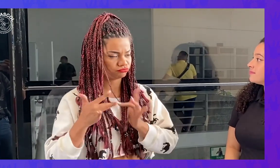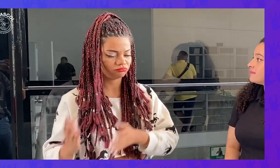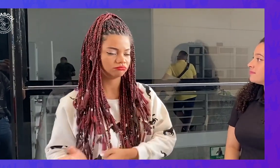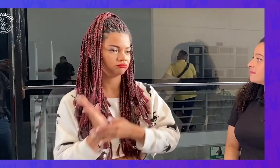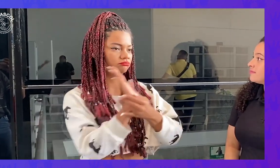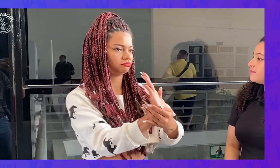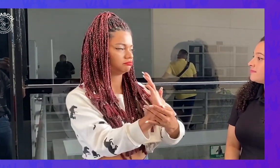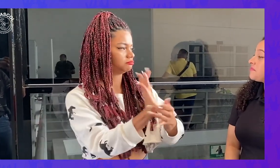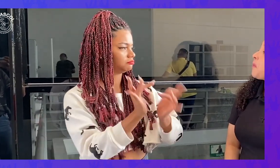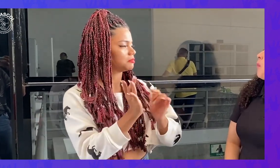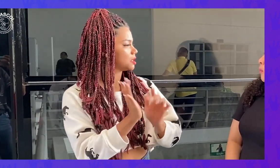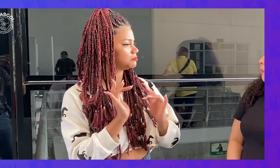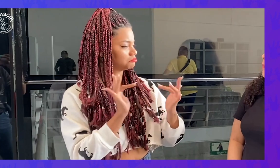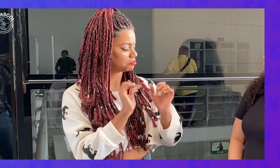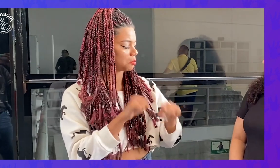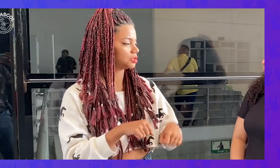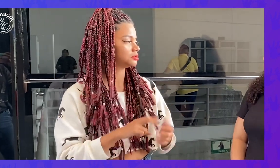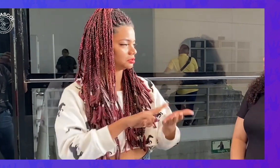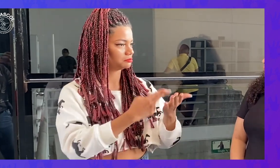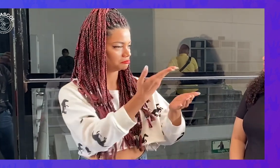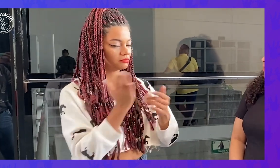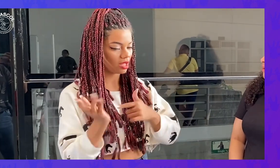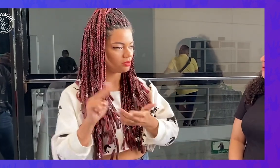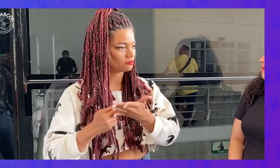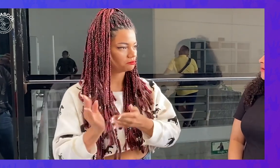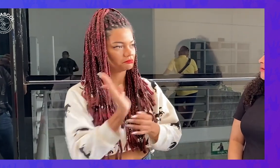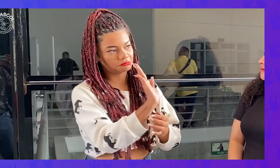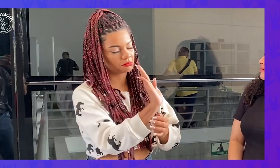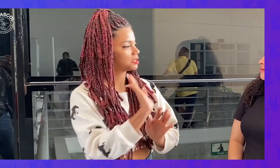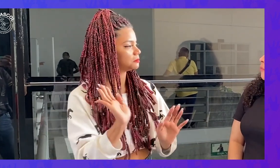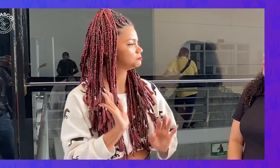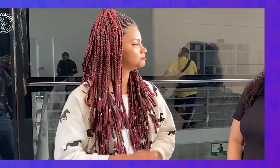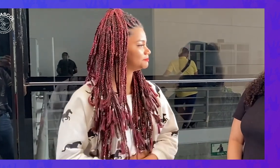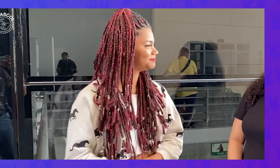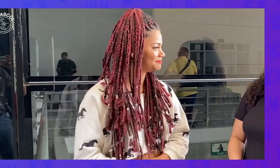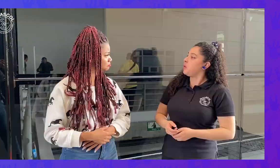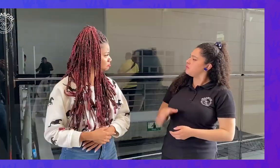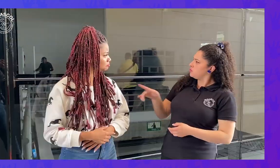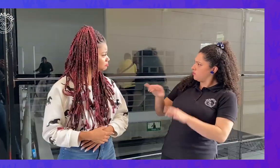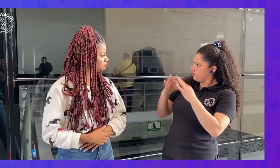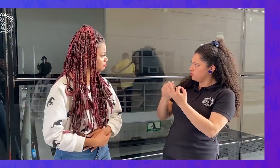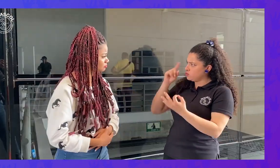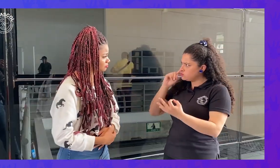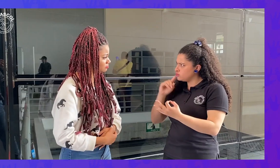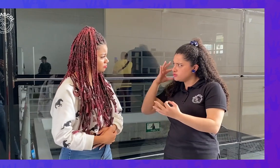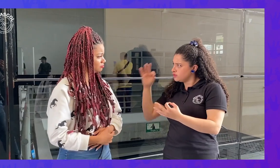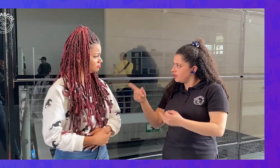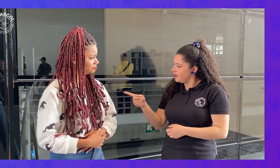me puedo comunicar saco el centro del relevo y como Allí está el intérprete lo puedo hacer qué bien Ven y tu familia